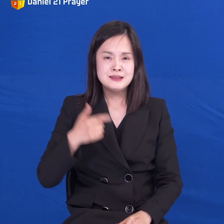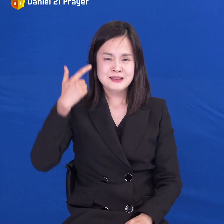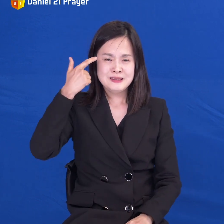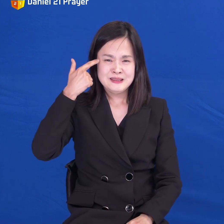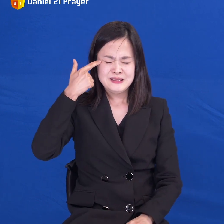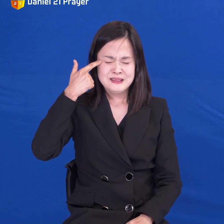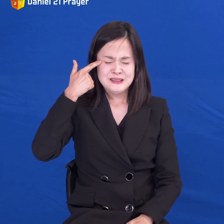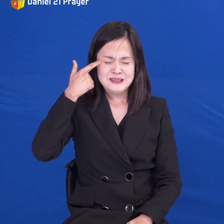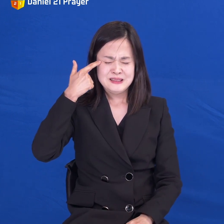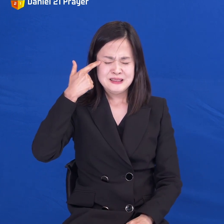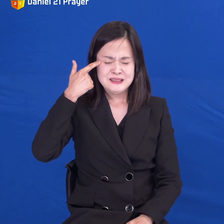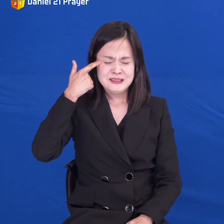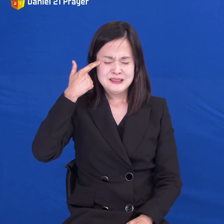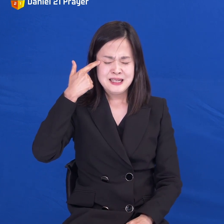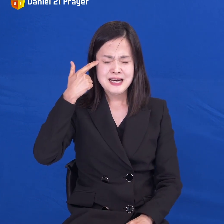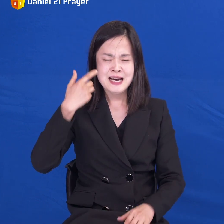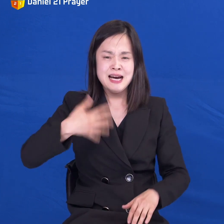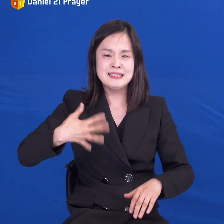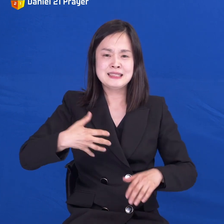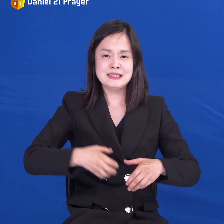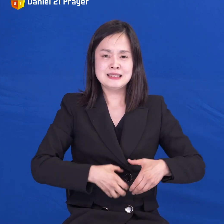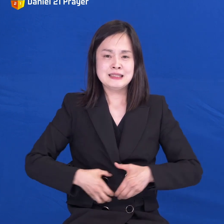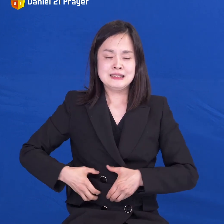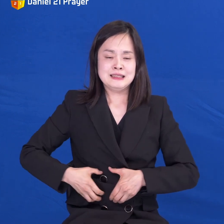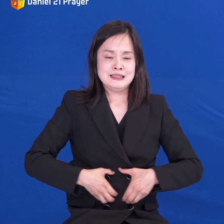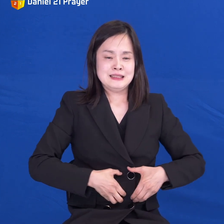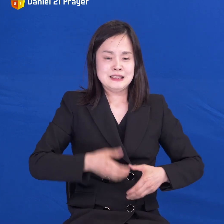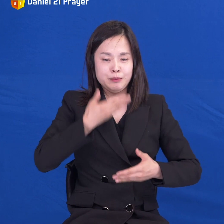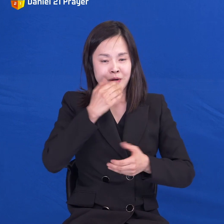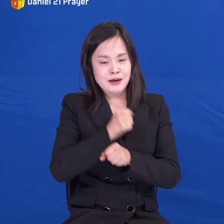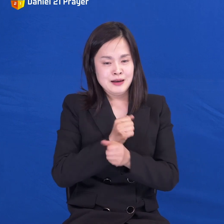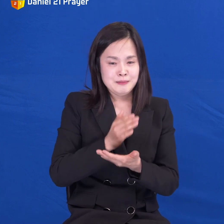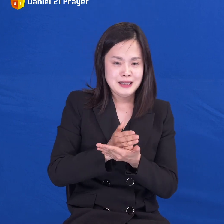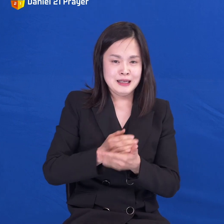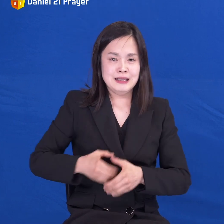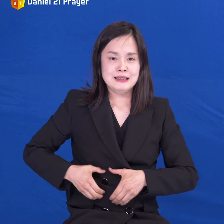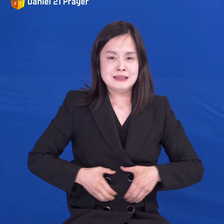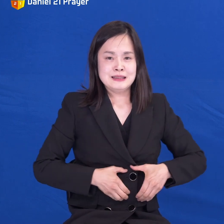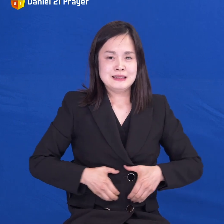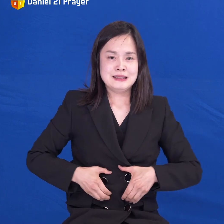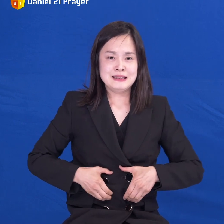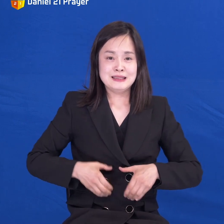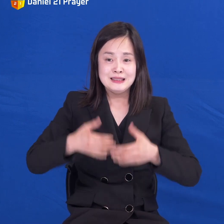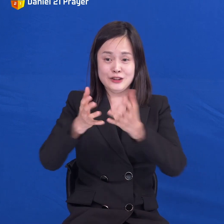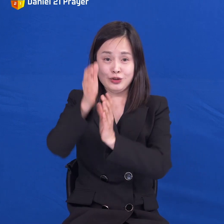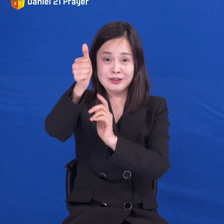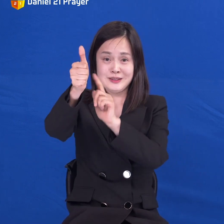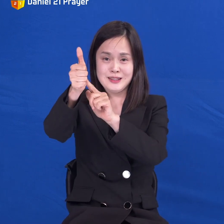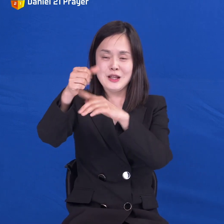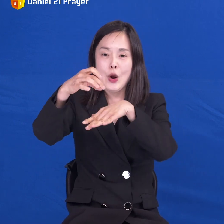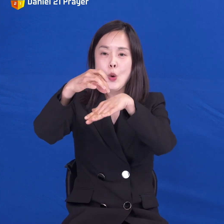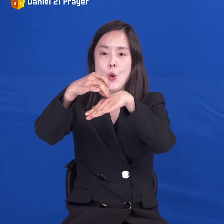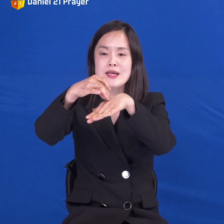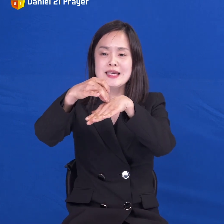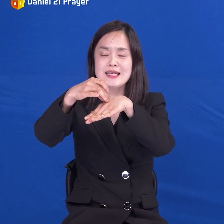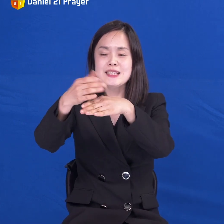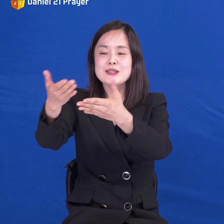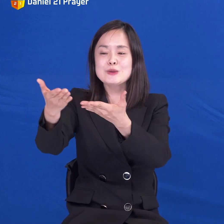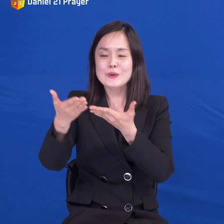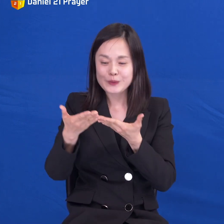촌장이 이게 제일 맛있는 거라고 저에게 하나를 척 주는데 손입니다. 손톱이